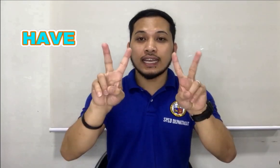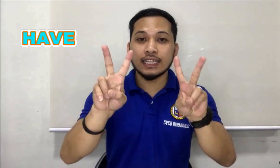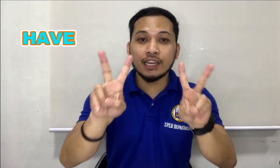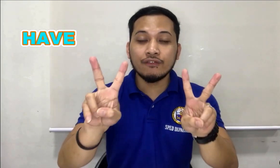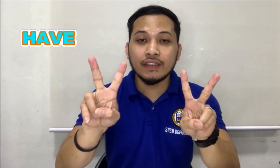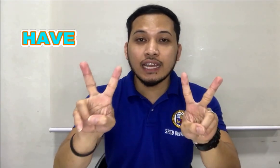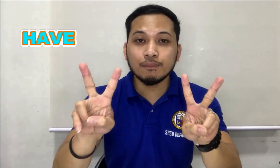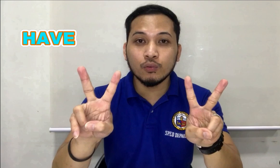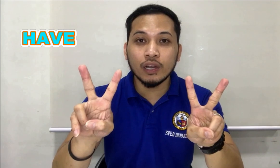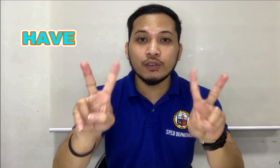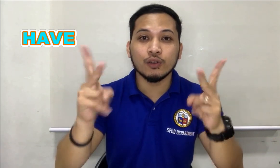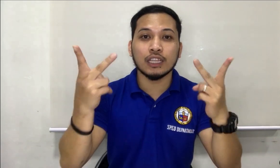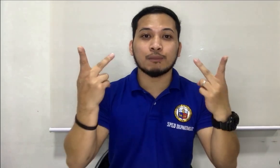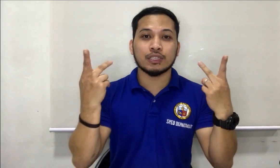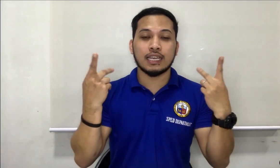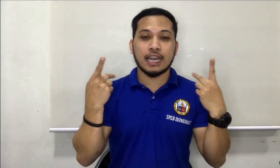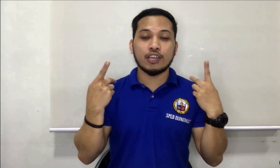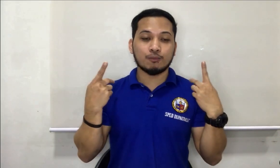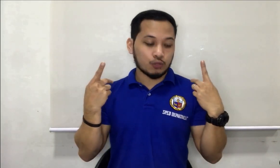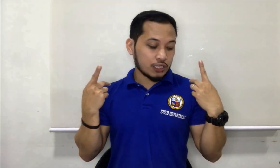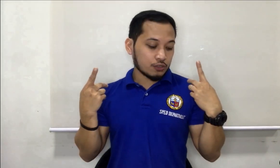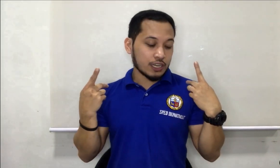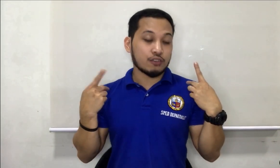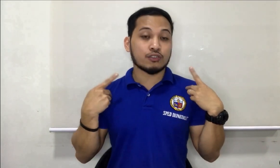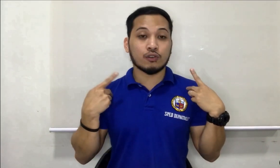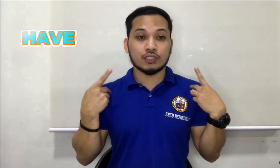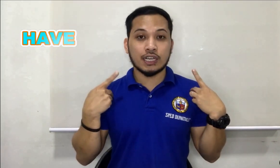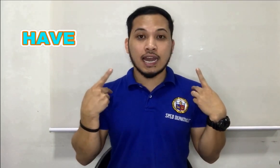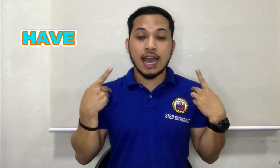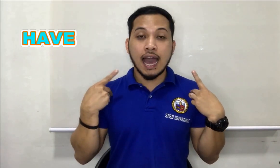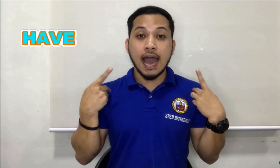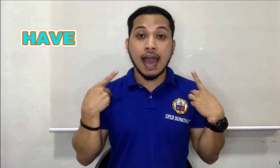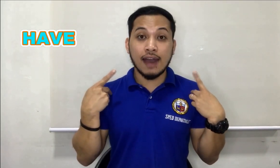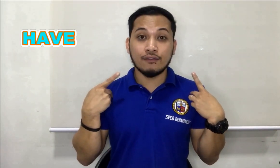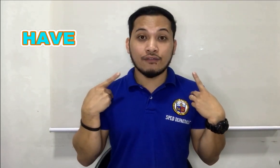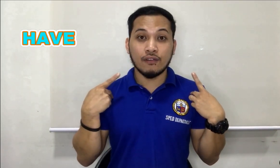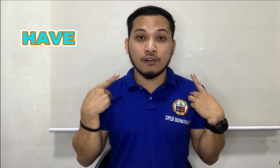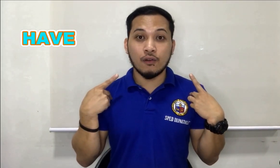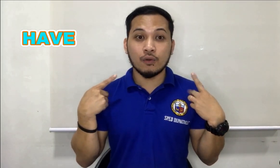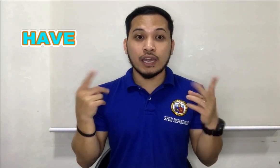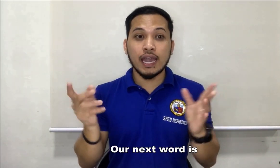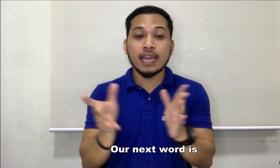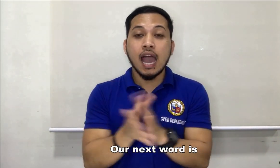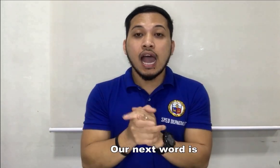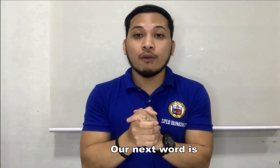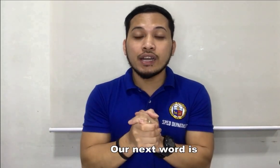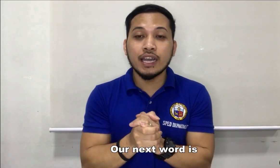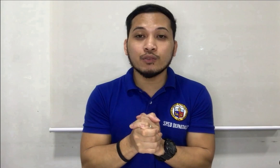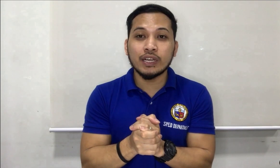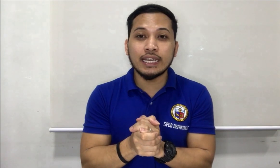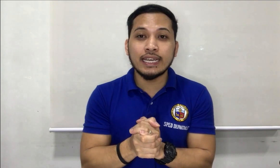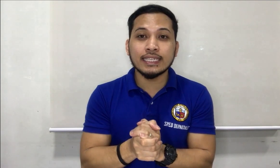Naka letter V lang po kayo, tapos ilagay niyo po dito sa inyong shoulder. Have. Okay? Our next word